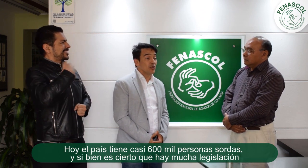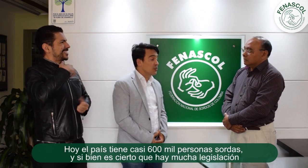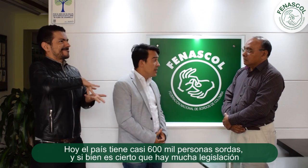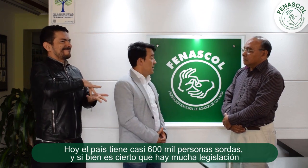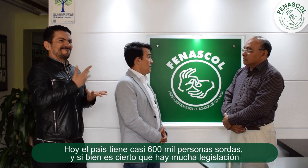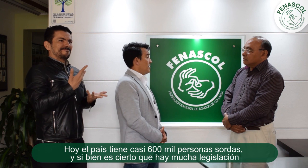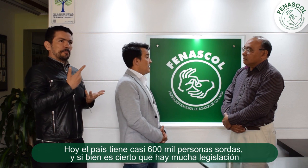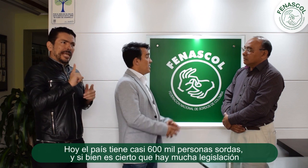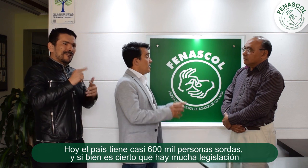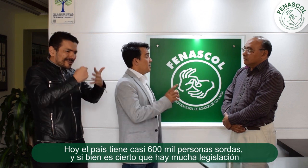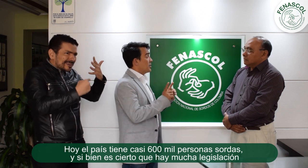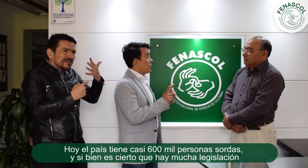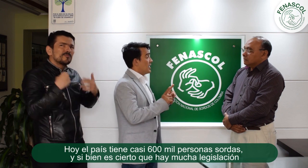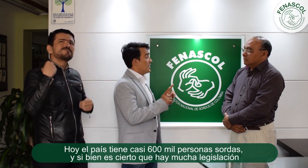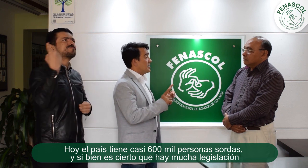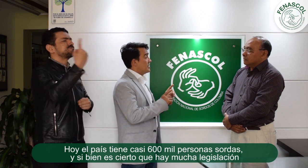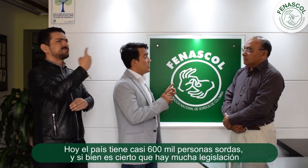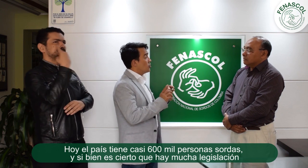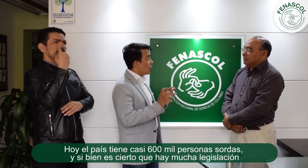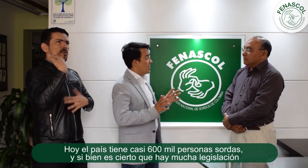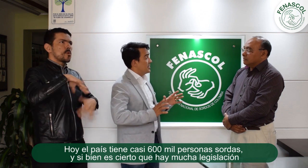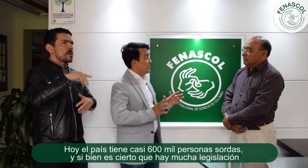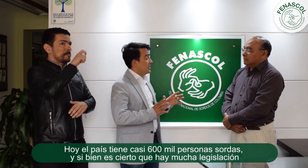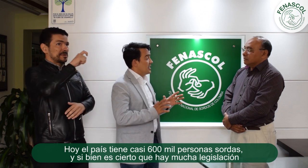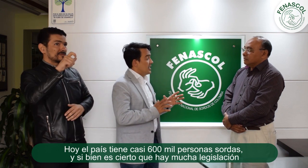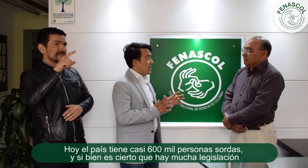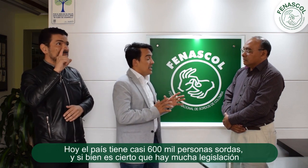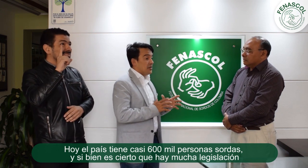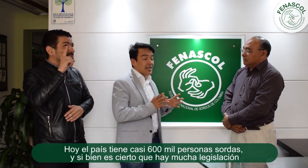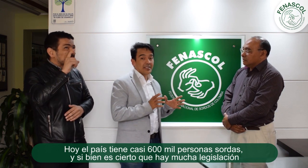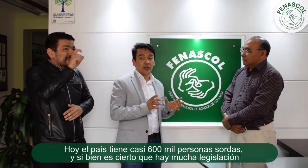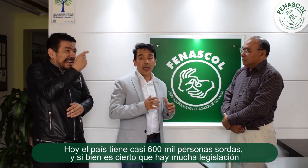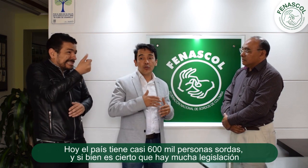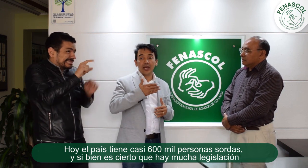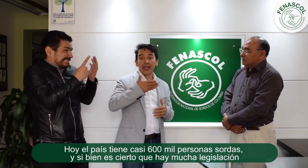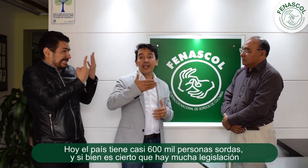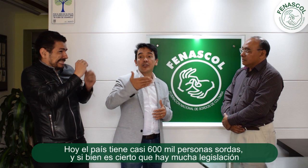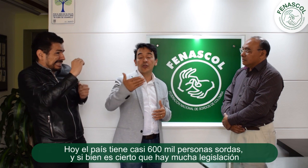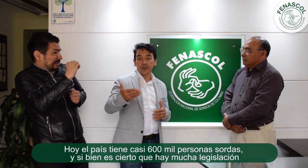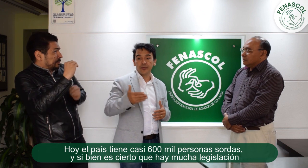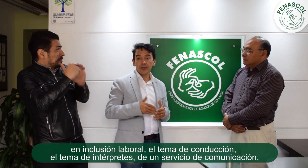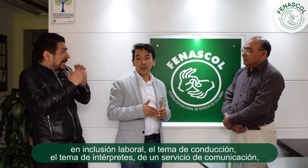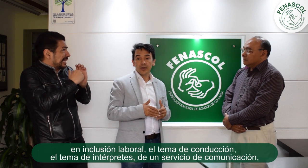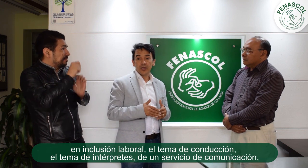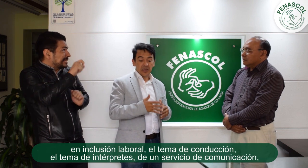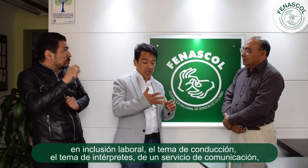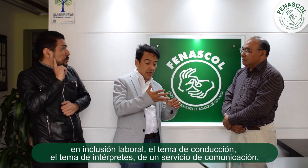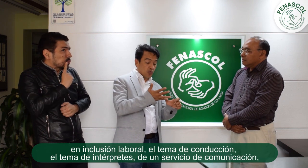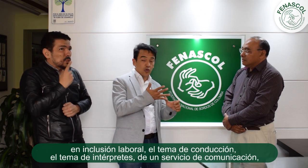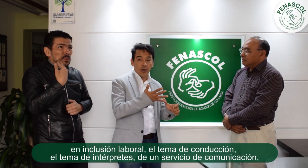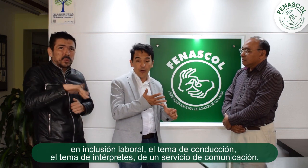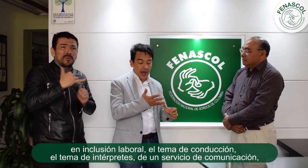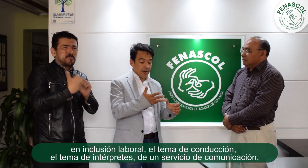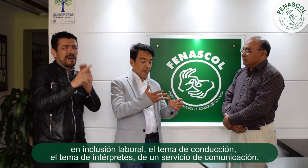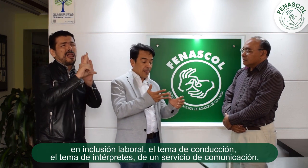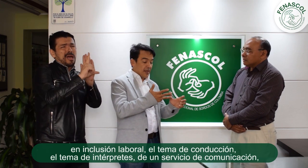600 mil personas sordas. Y si bien es cierto que hay mucha legislación en